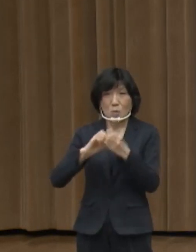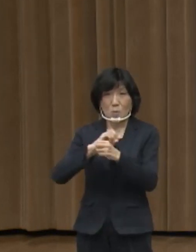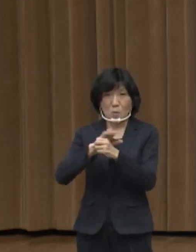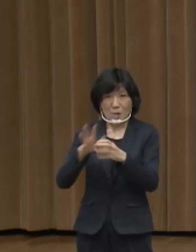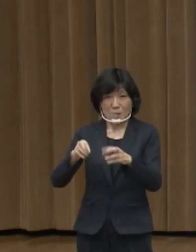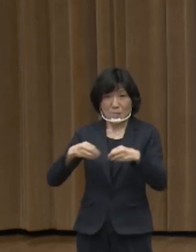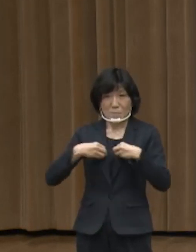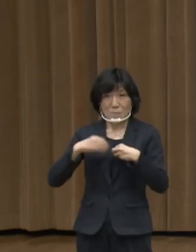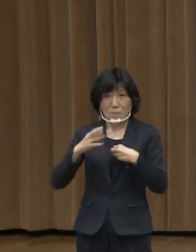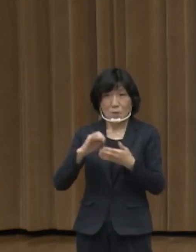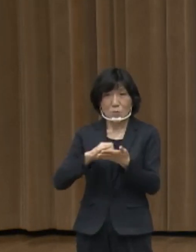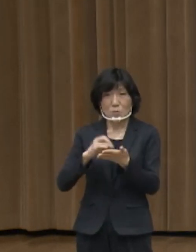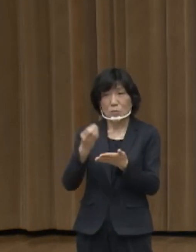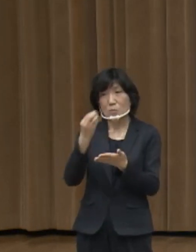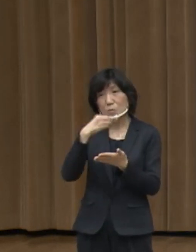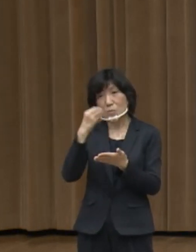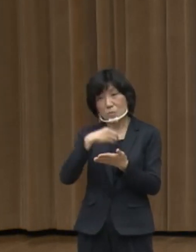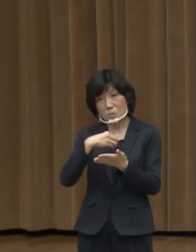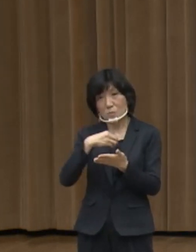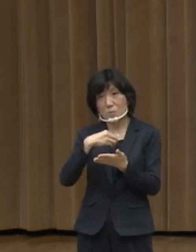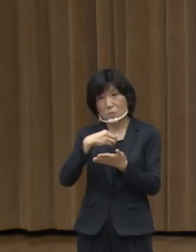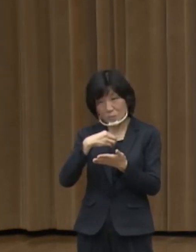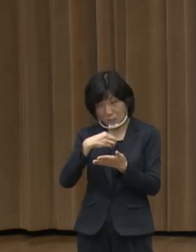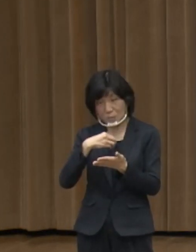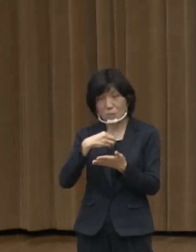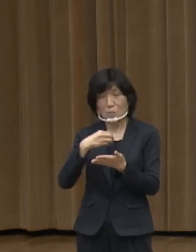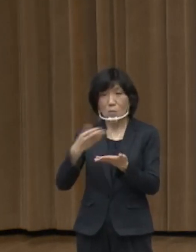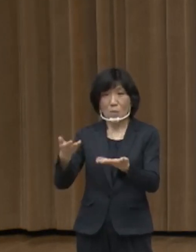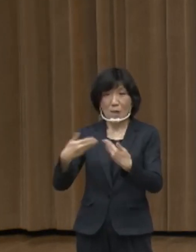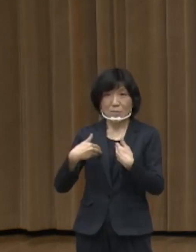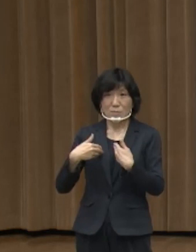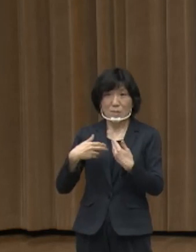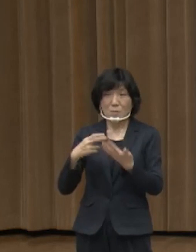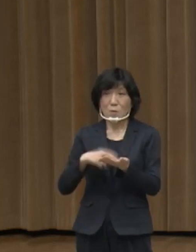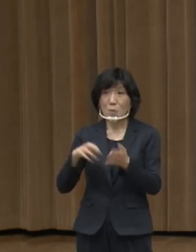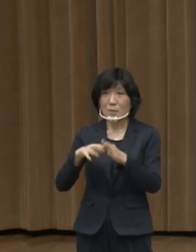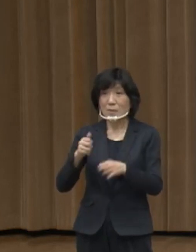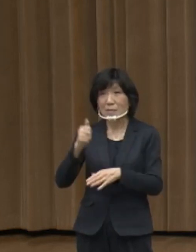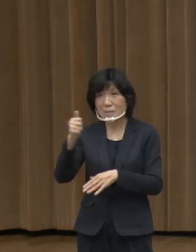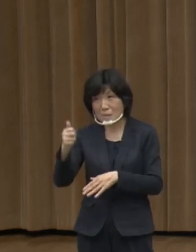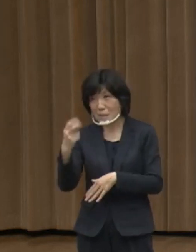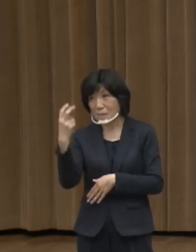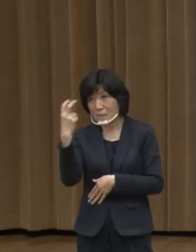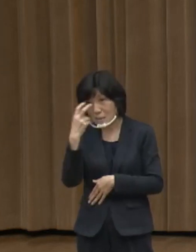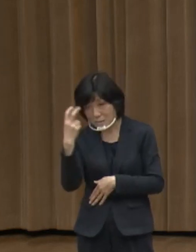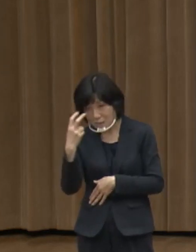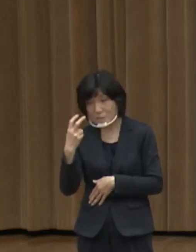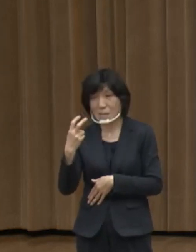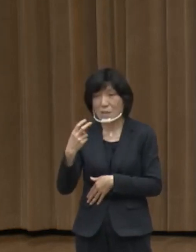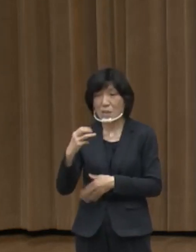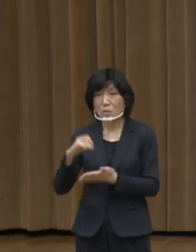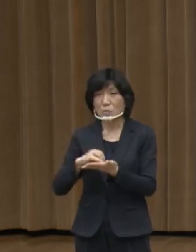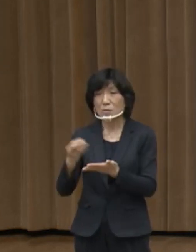の病院クリニック等で行くと検査ができて飲み薬が出て少